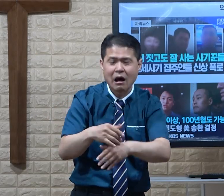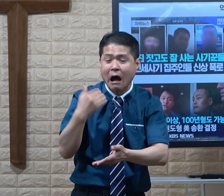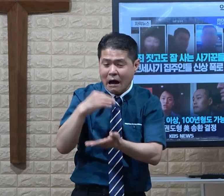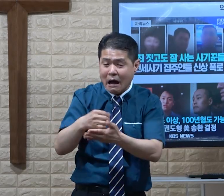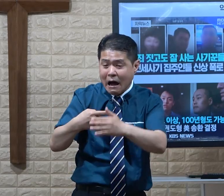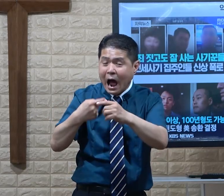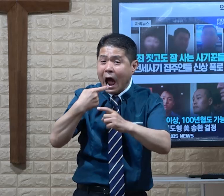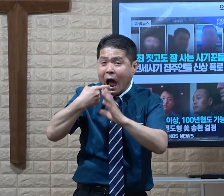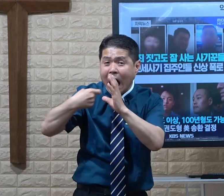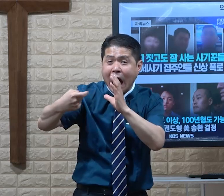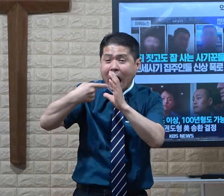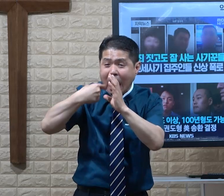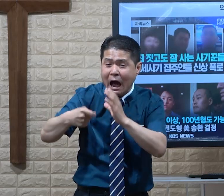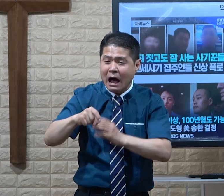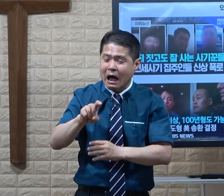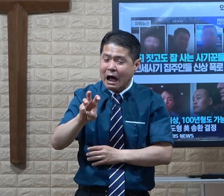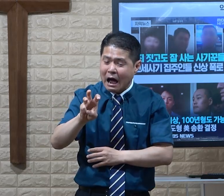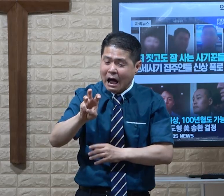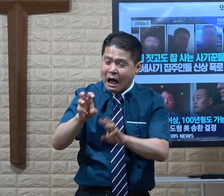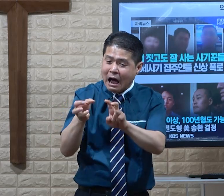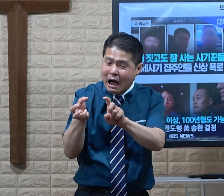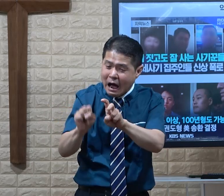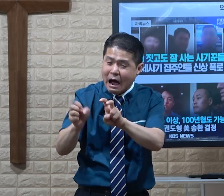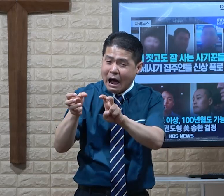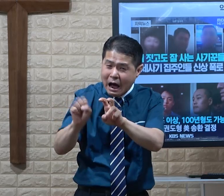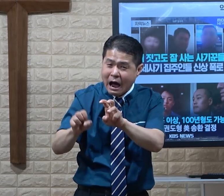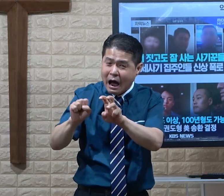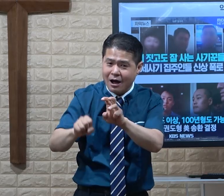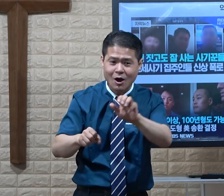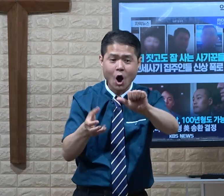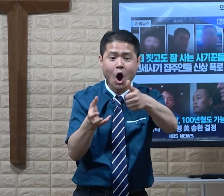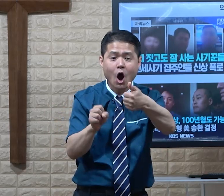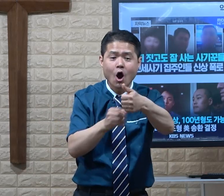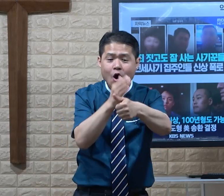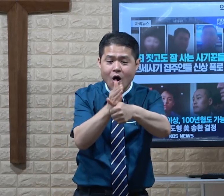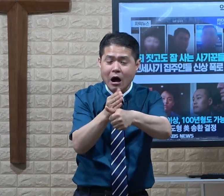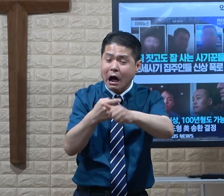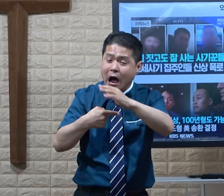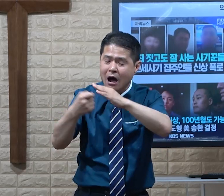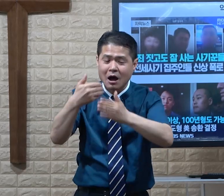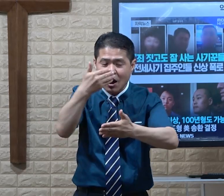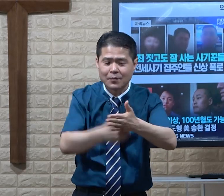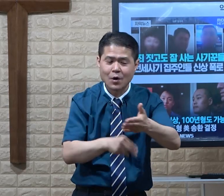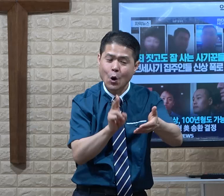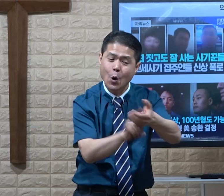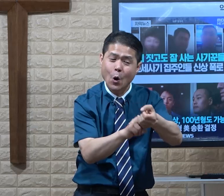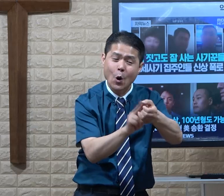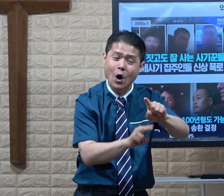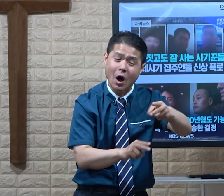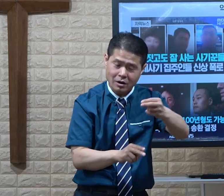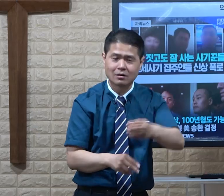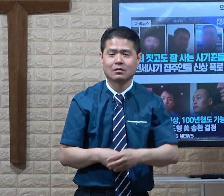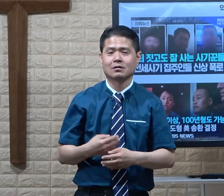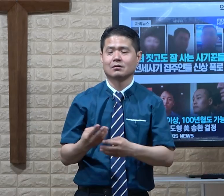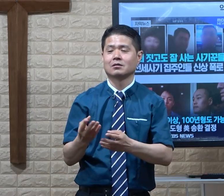오히려 자신에게 추도하는 사람 없이 2, 30억에 중에 남는